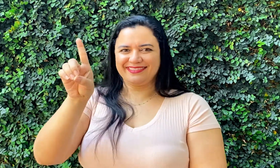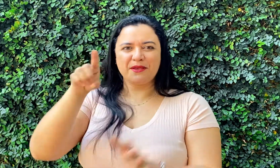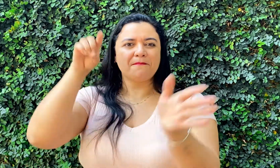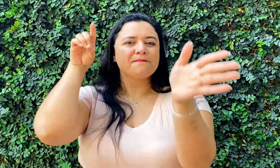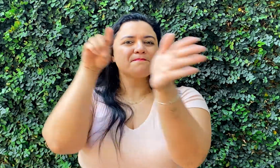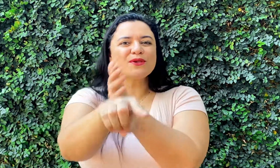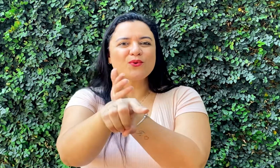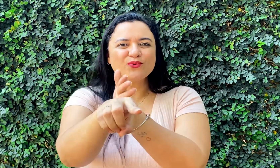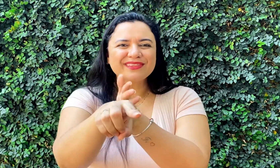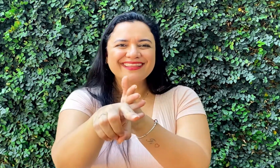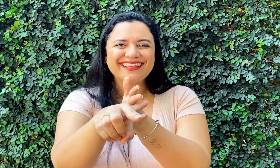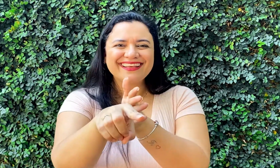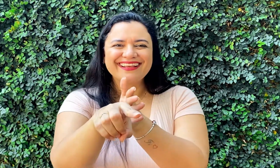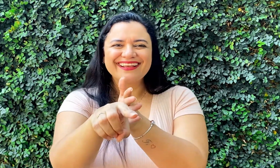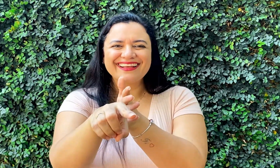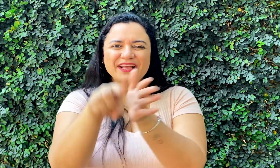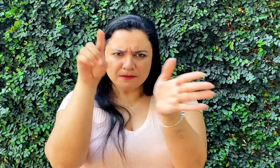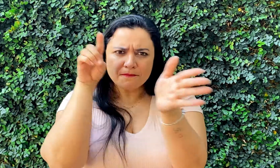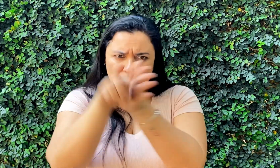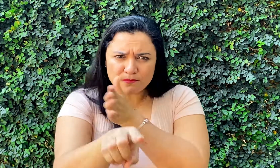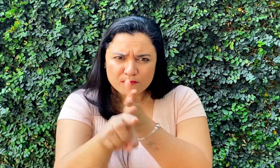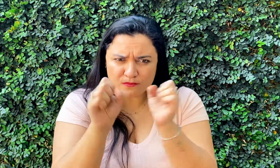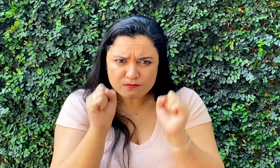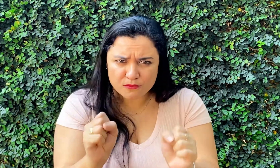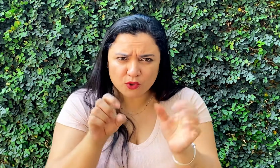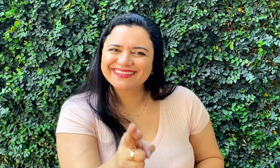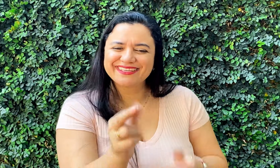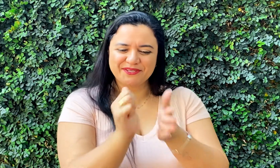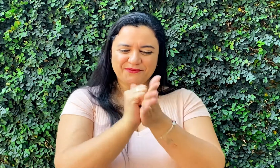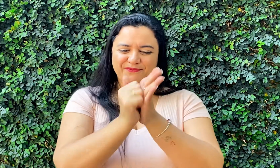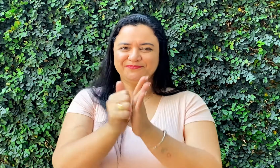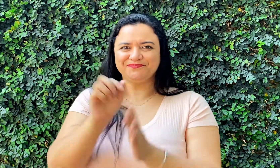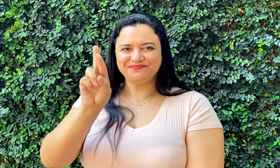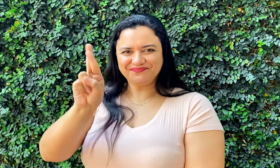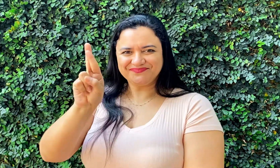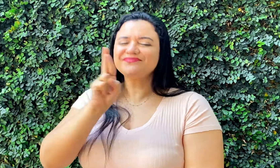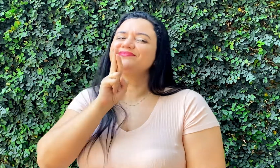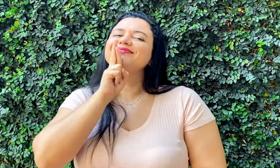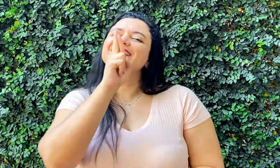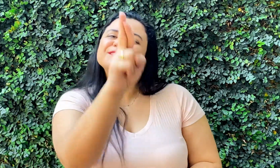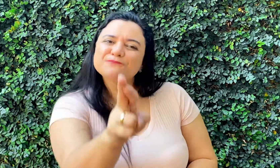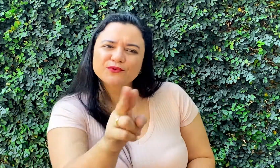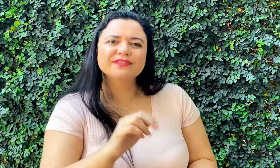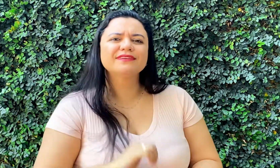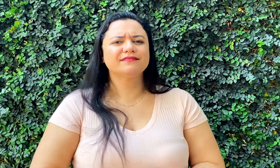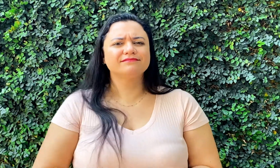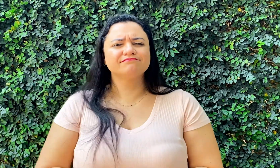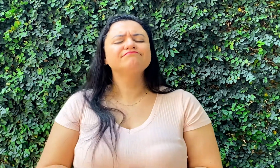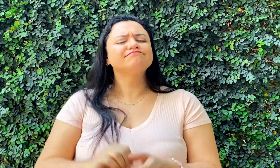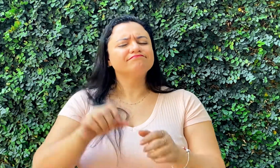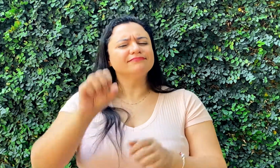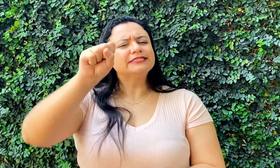tenha um conhecimento básico e vocabulário necessário. E os verbos fazem parte desse vocabulário na Libras. Então, quando você